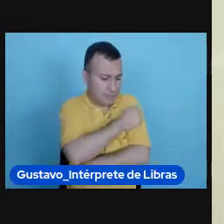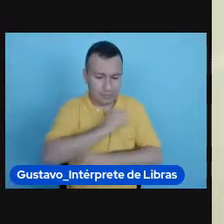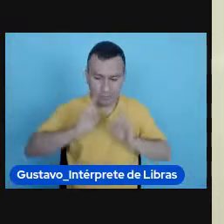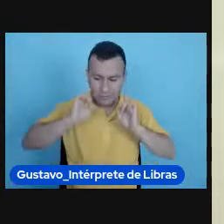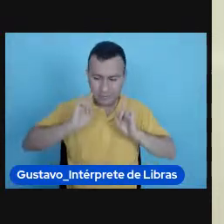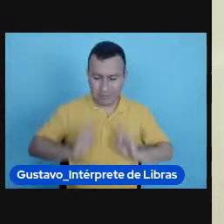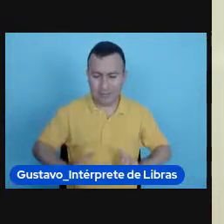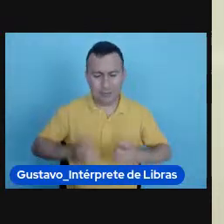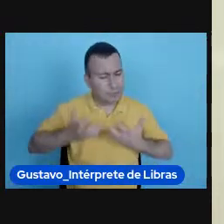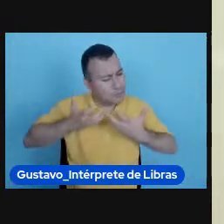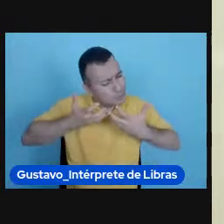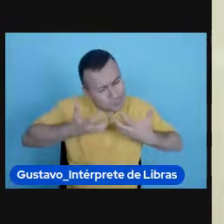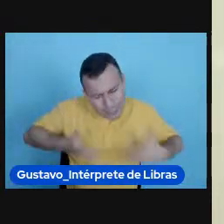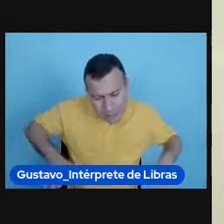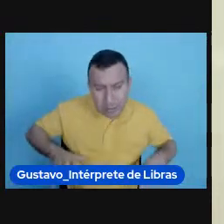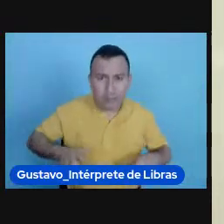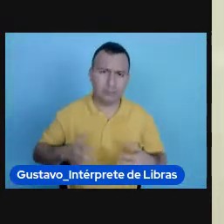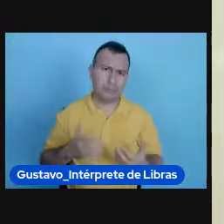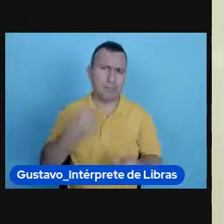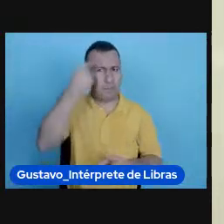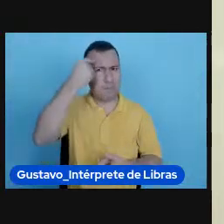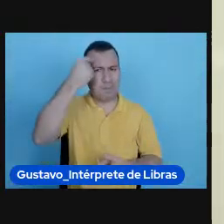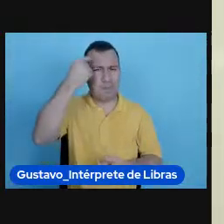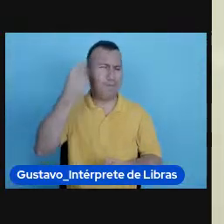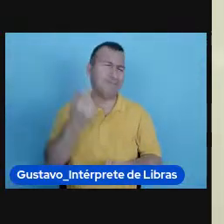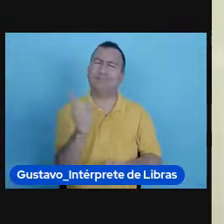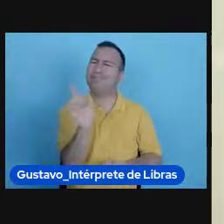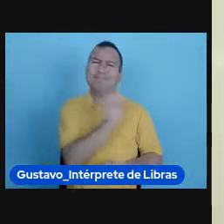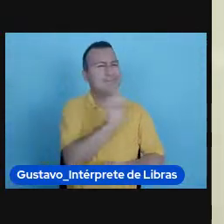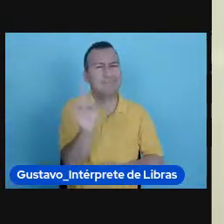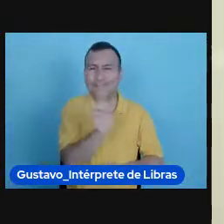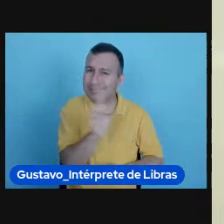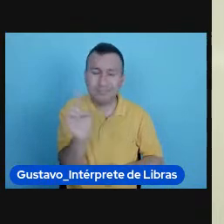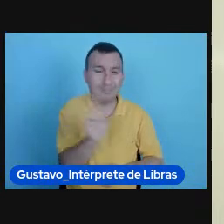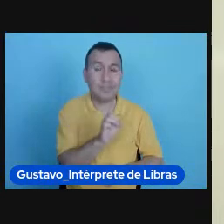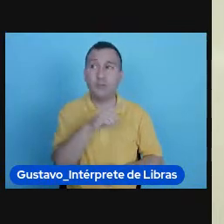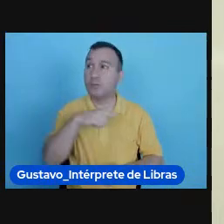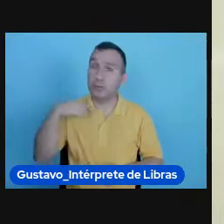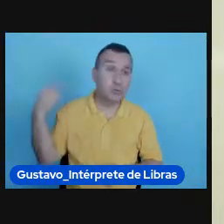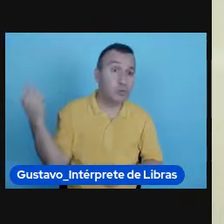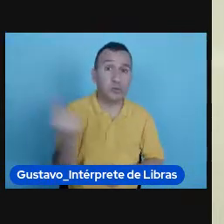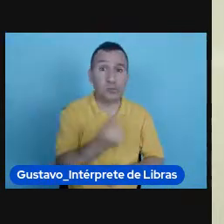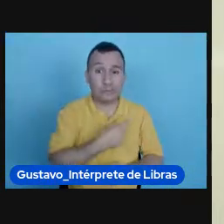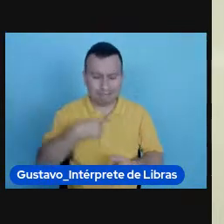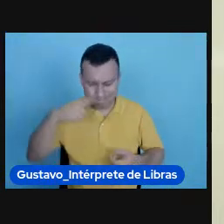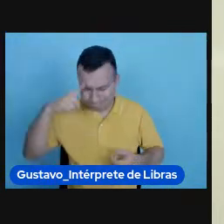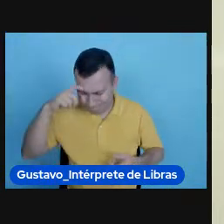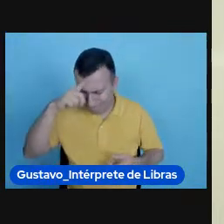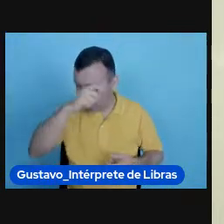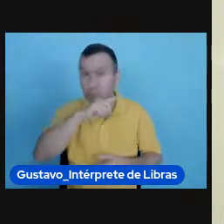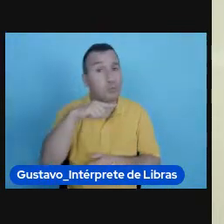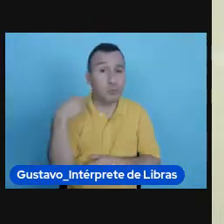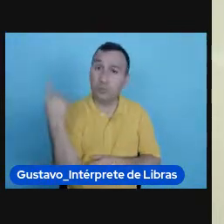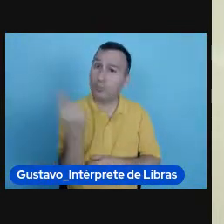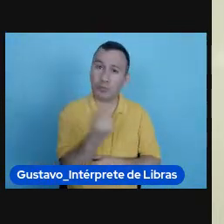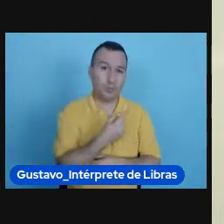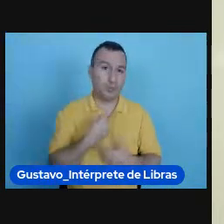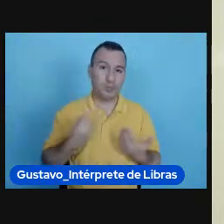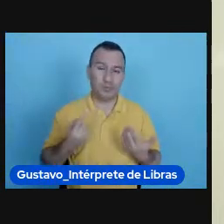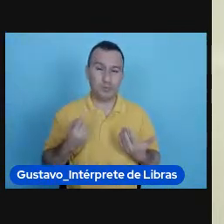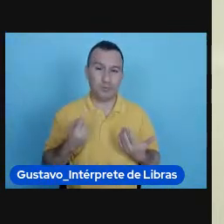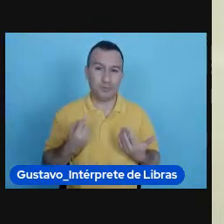mundo está nesse barco. Isso é novo para a gente, né? Essa convivência com os que nunca